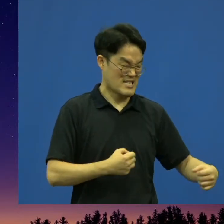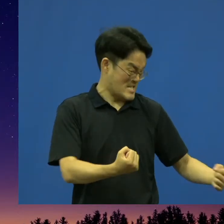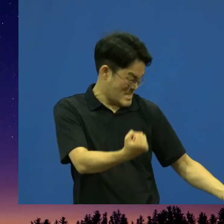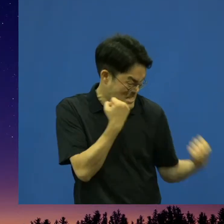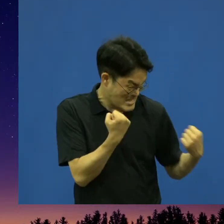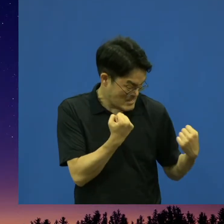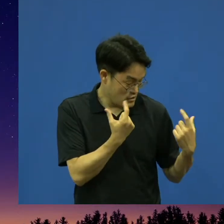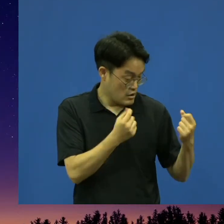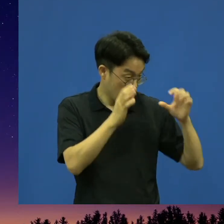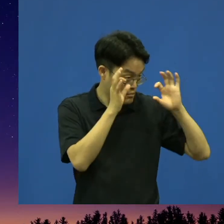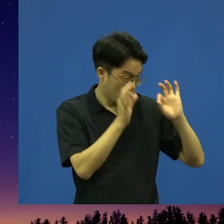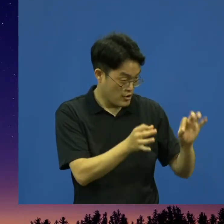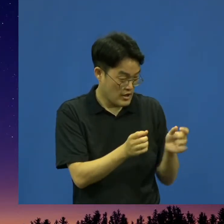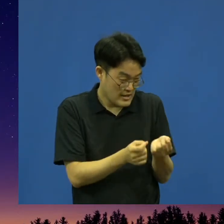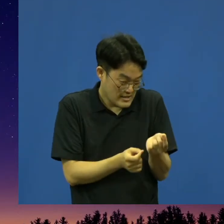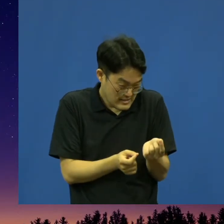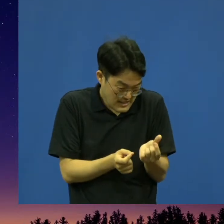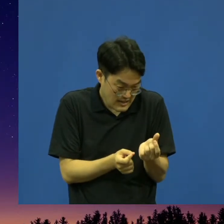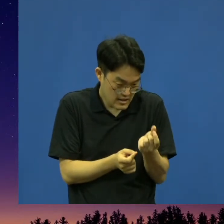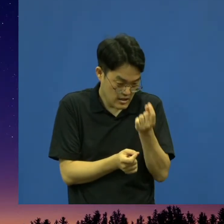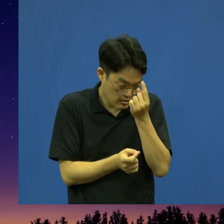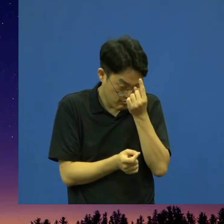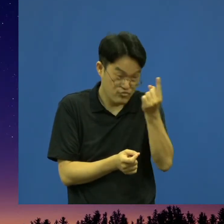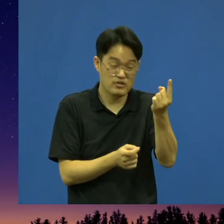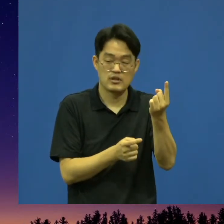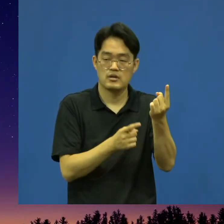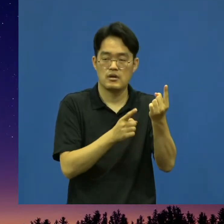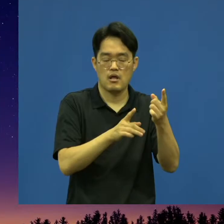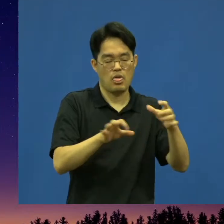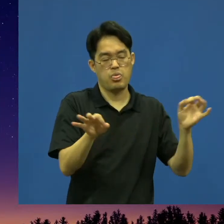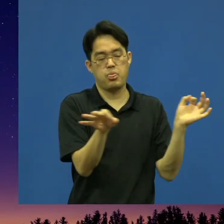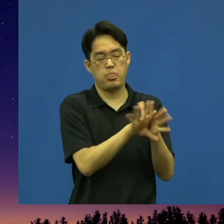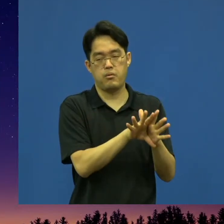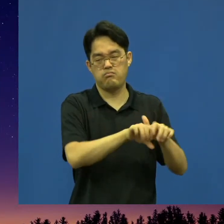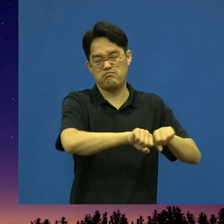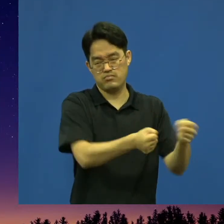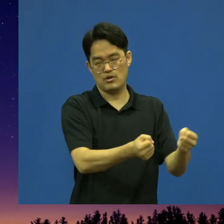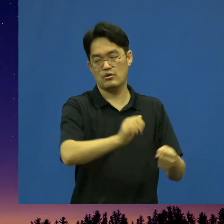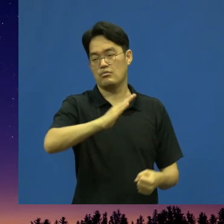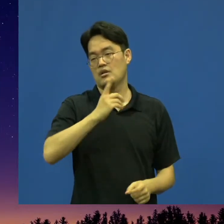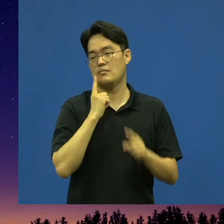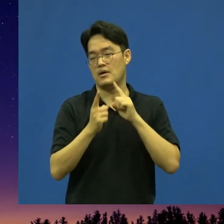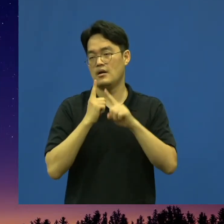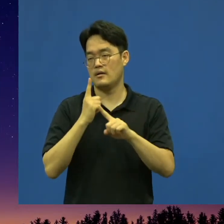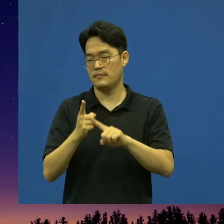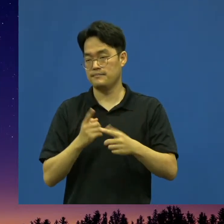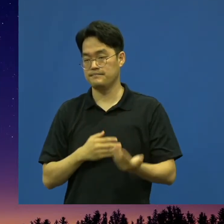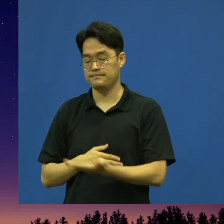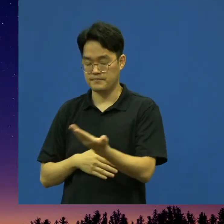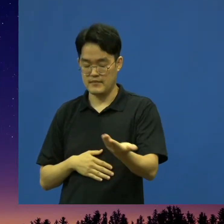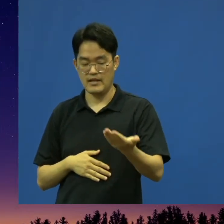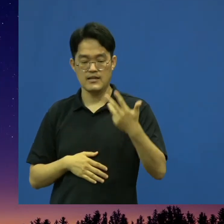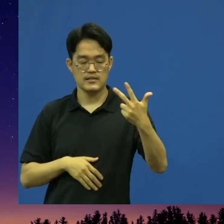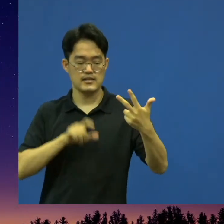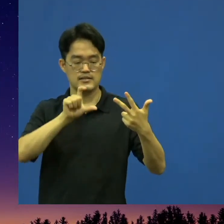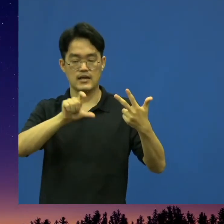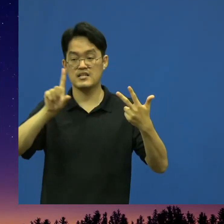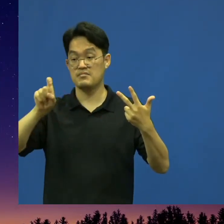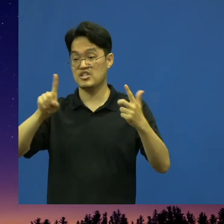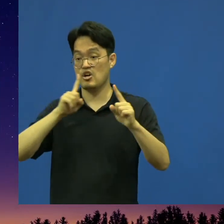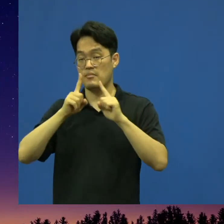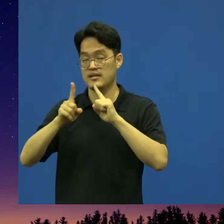권세의 작은 뿔이 한순간에 사라집니다. 한번 보십시오. 여러분 11절 한번 보십시오.